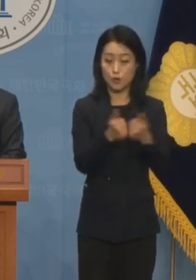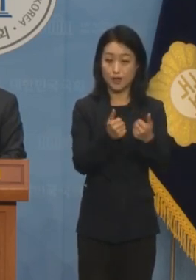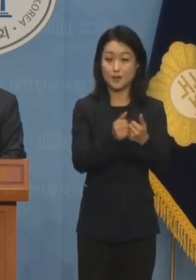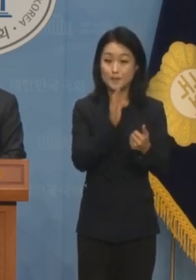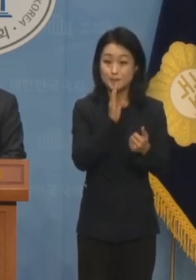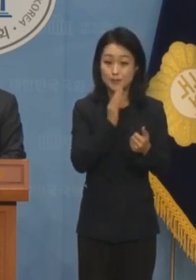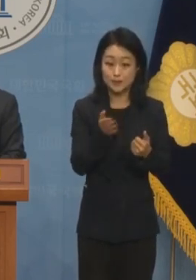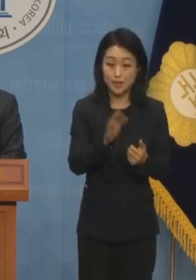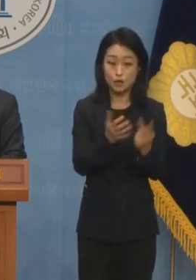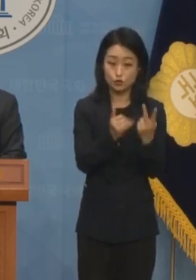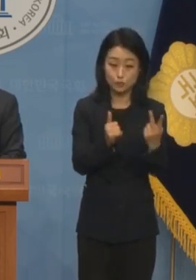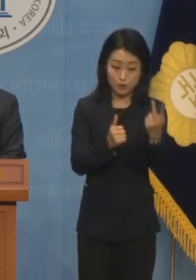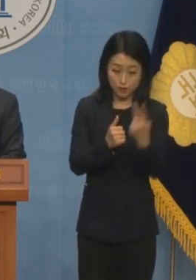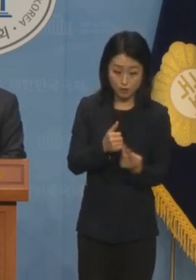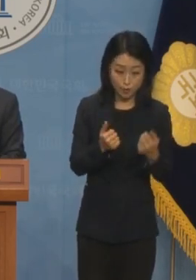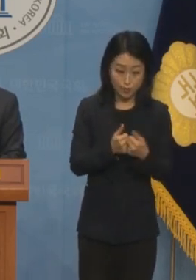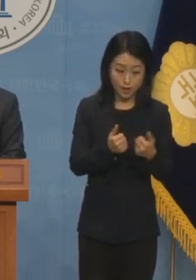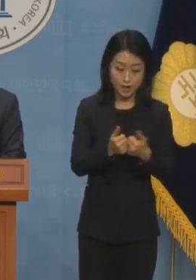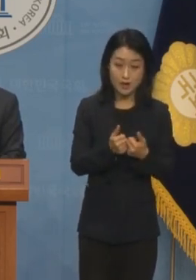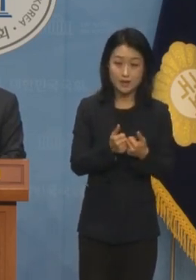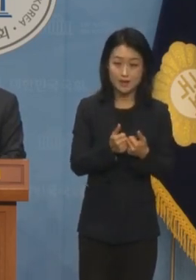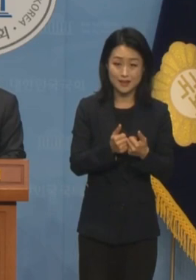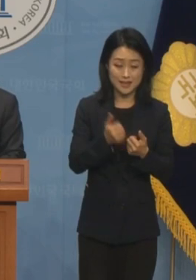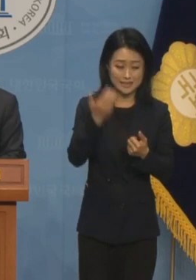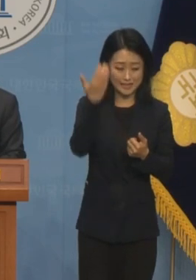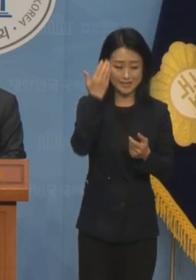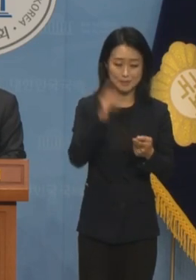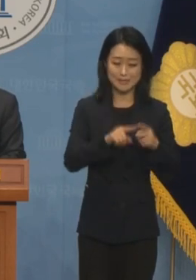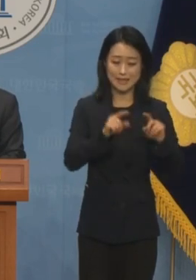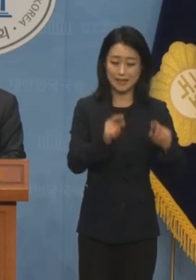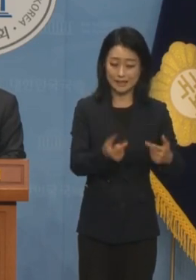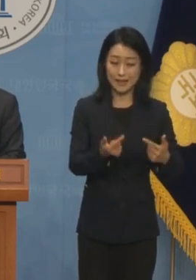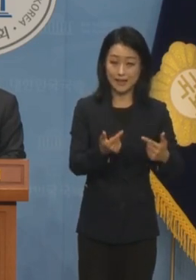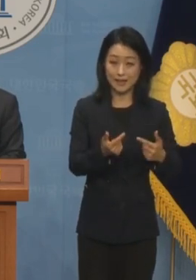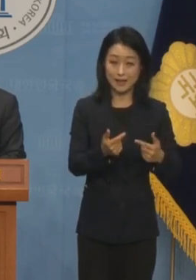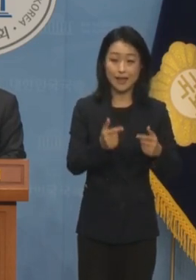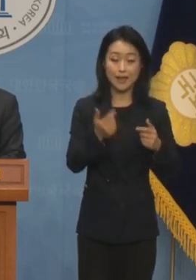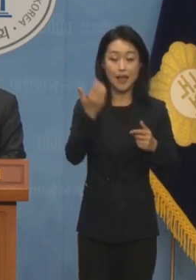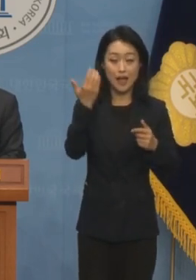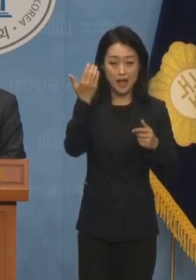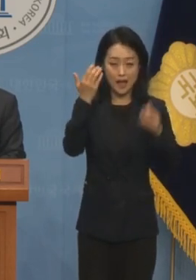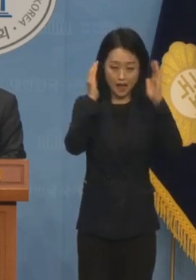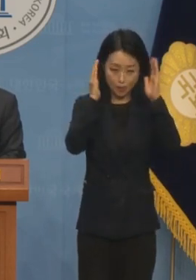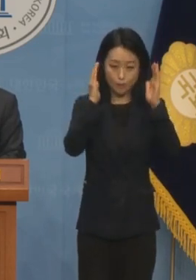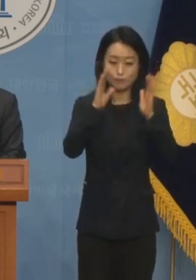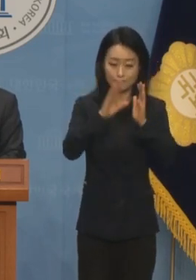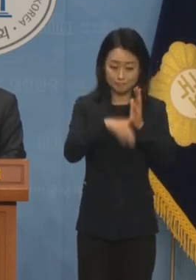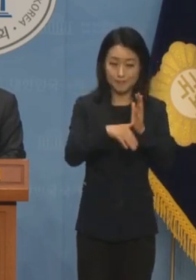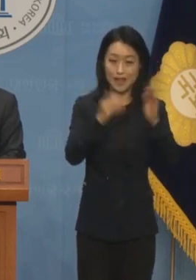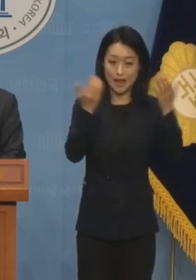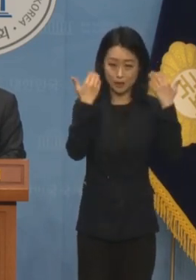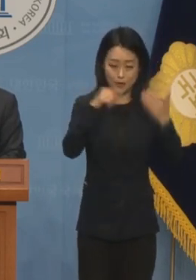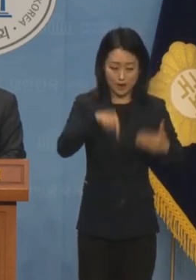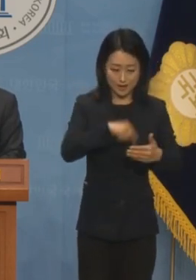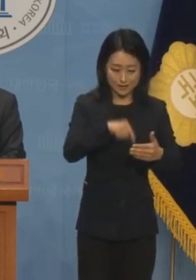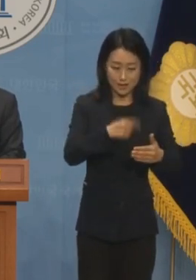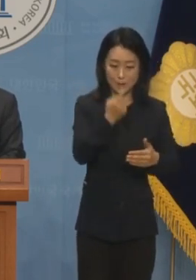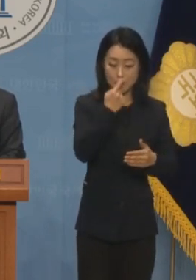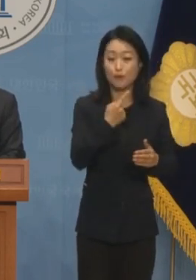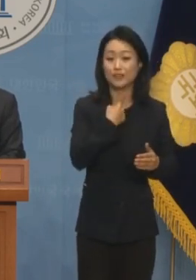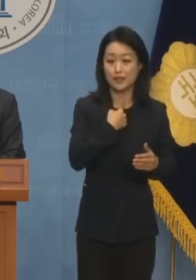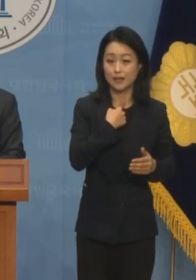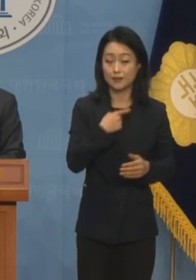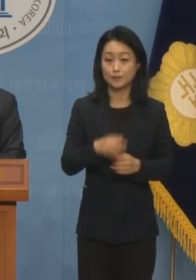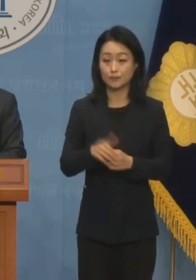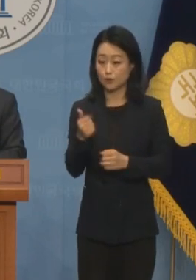성립 안 되는 게 상식적으로 배우지 않습니까? 우리 학교에서부터 그렇게 배웠어요. 홍석준 의원입니다.